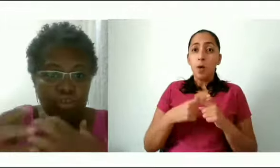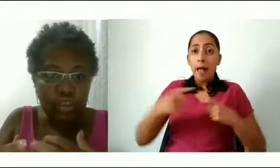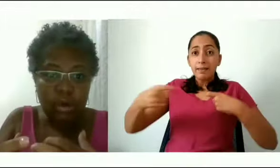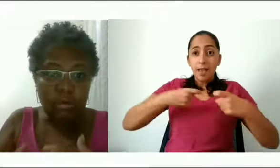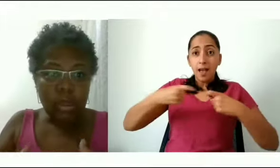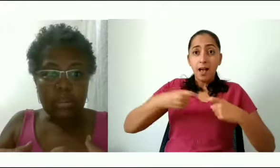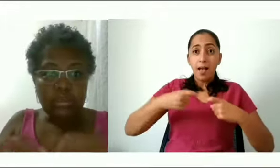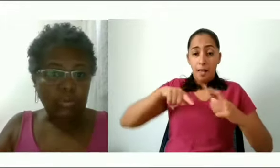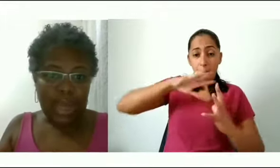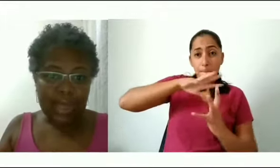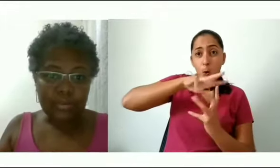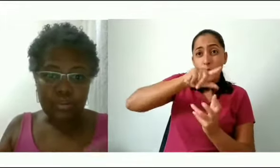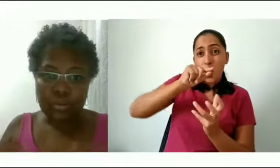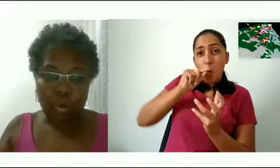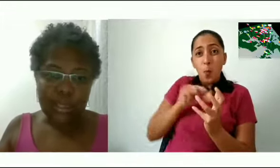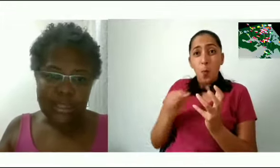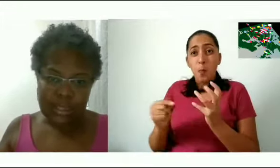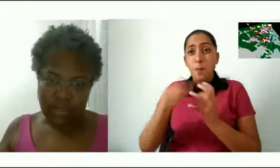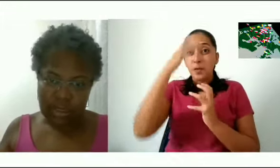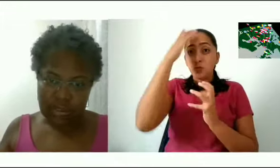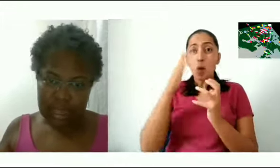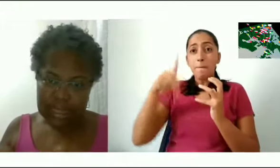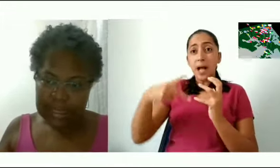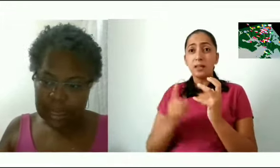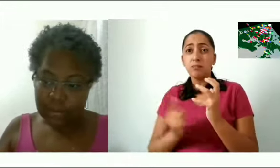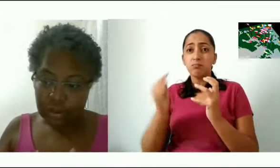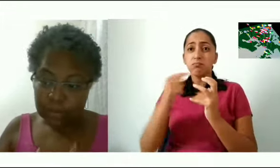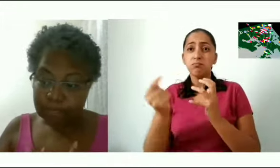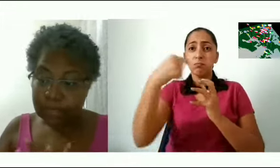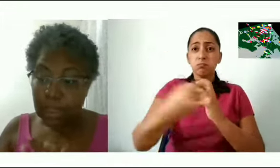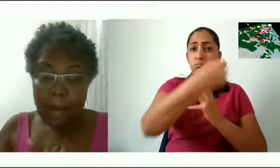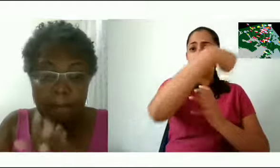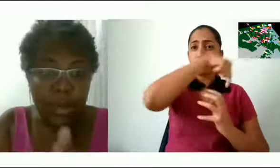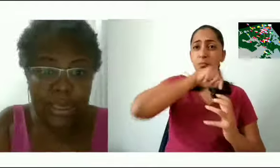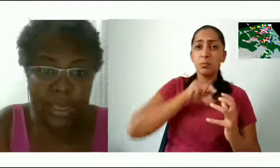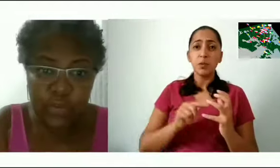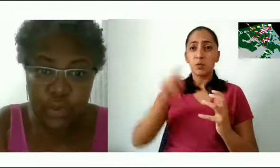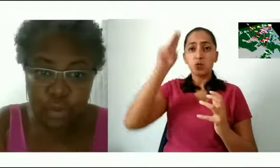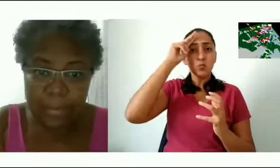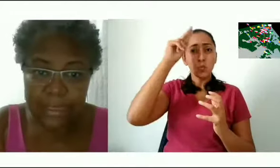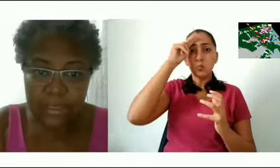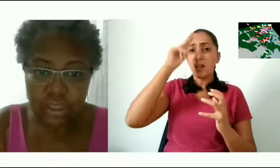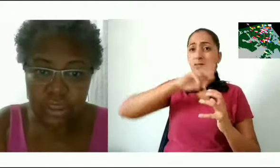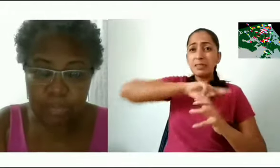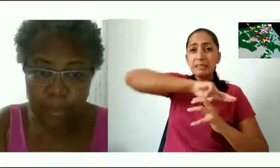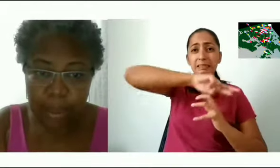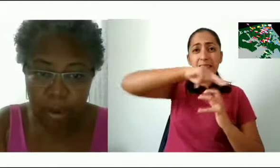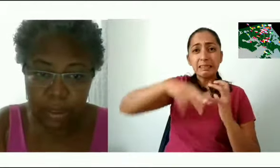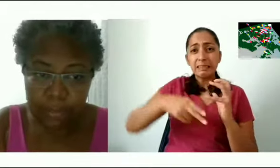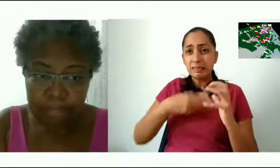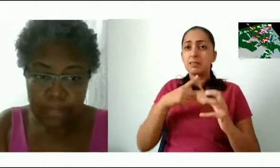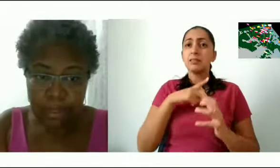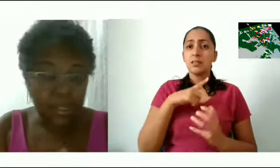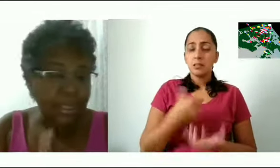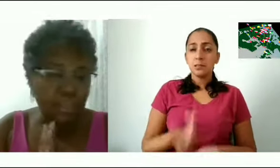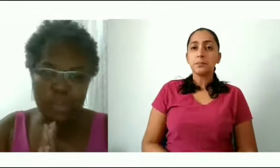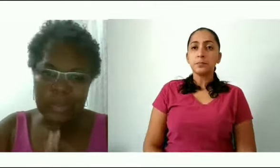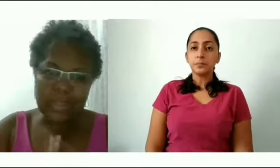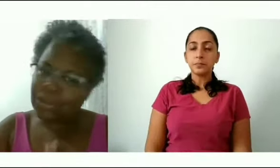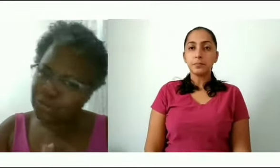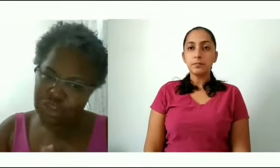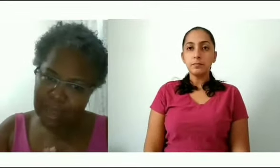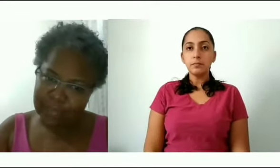Então tinham soldados de todas as nacionalidades. Por que ficou chamada de gripe espanhola? Porque